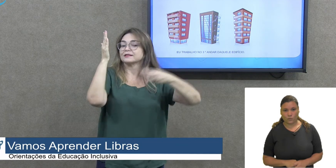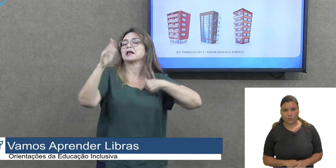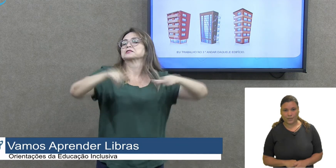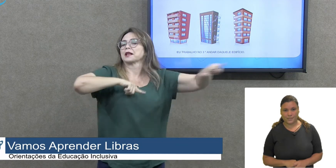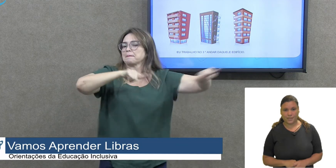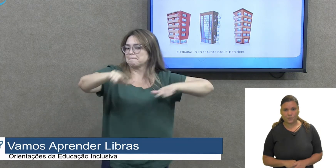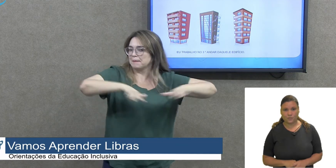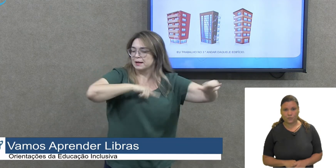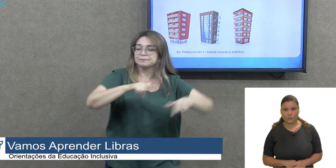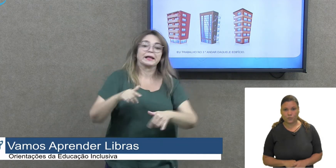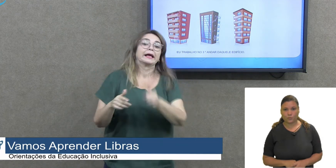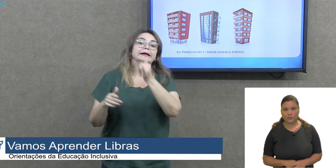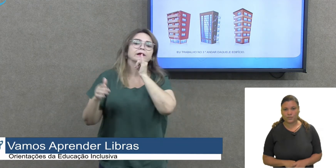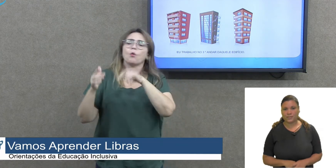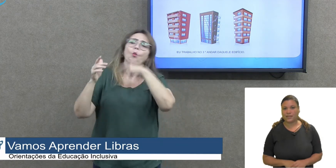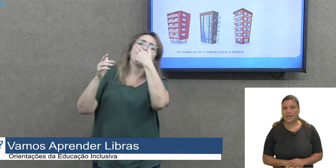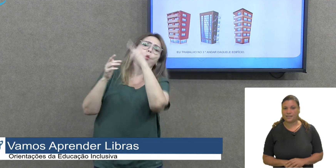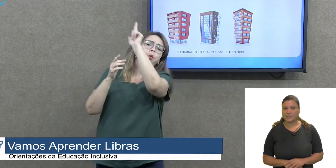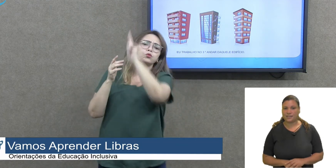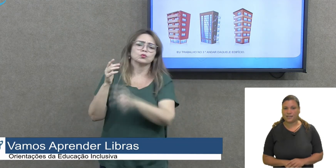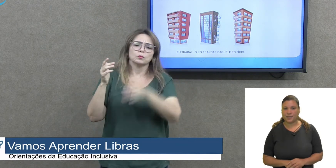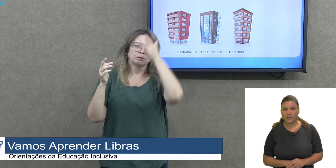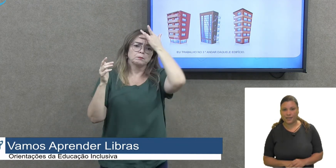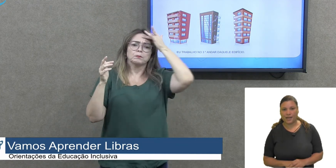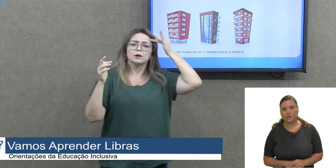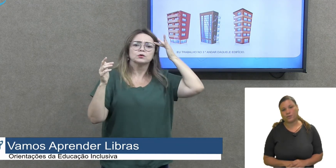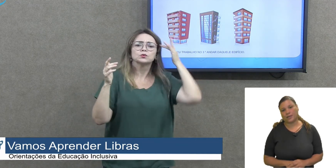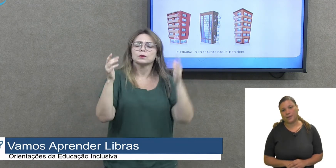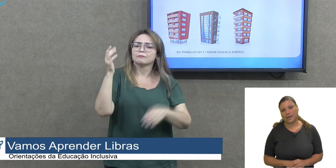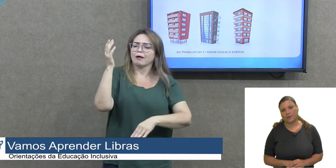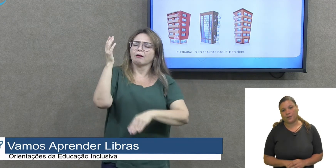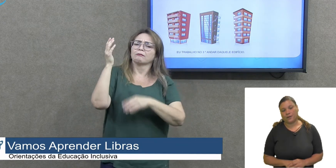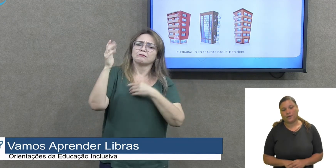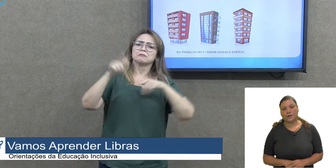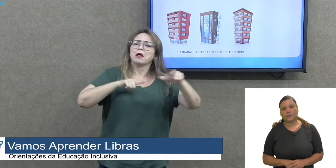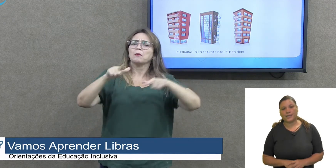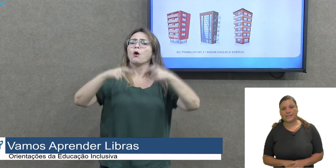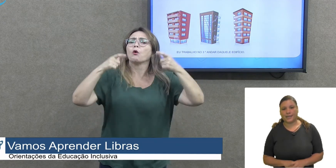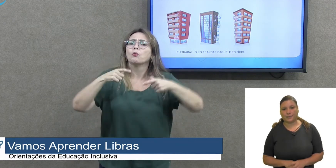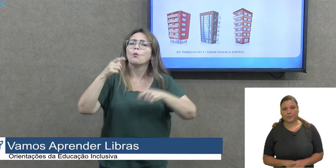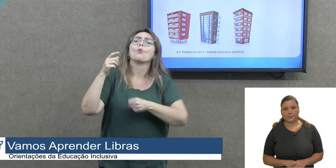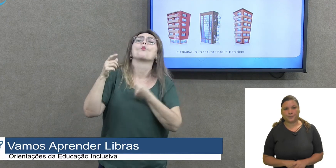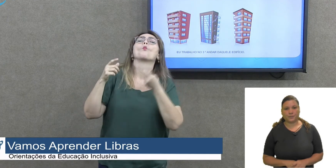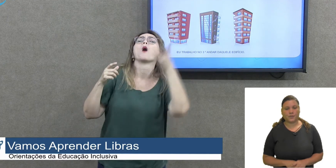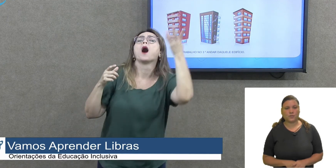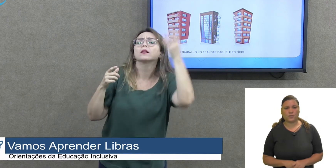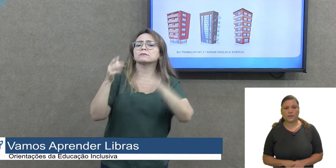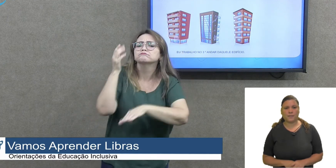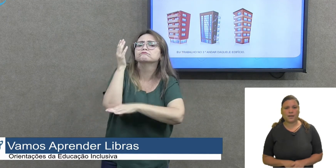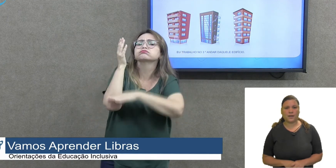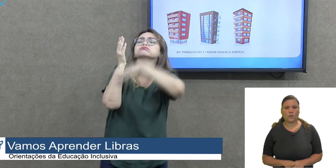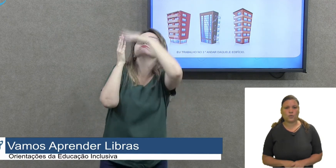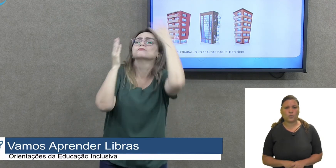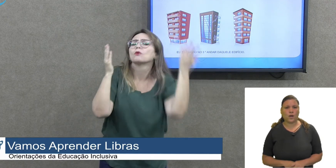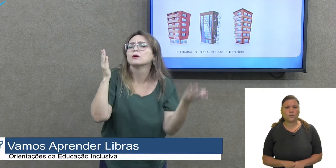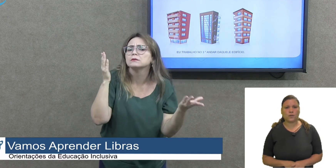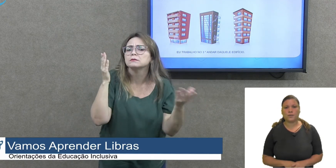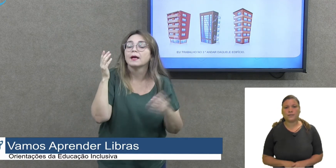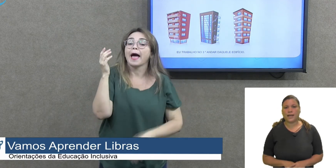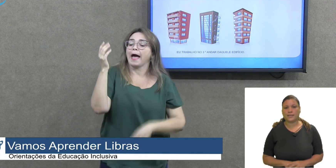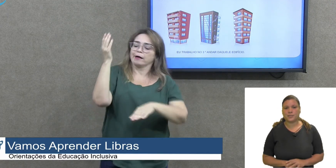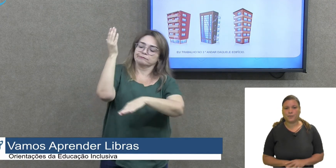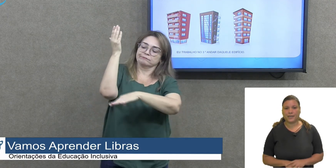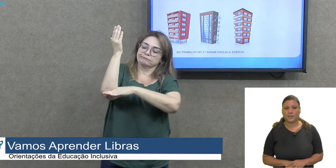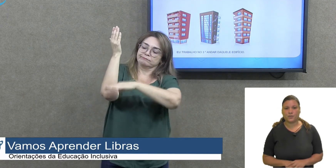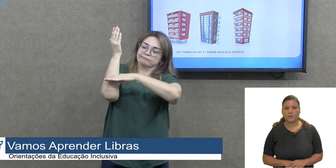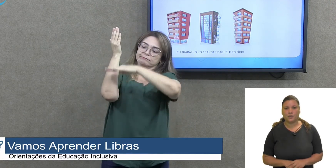Percebeu a configuração? Estou subindo os andares. Terceiro andar é onde eu trabalho. Outro exemplo. A pessoa trabalha onde? Qual